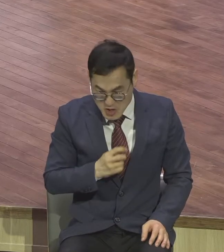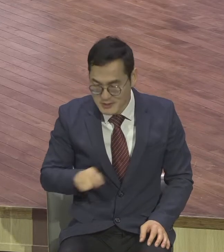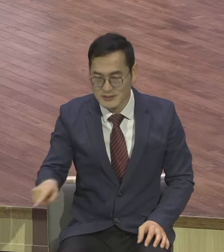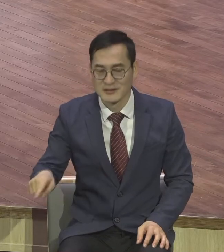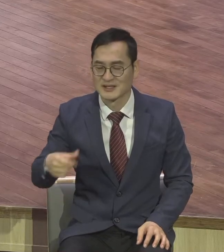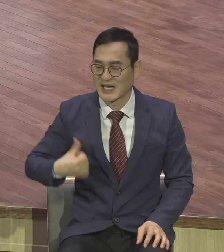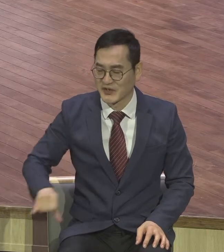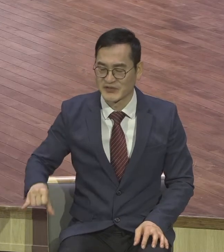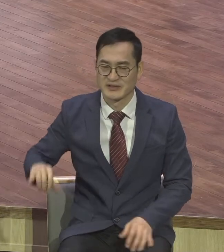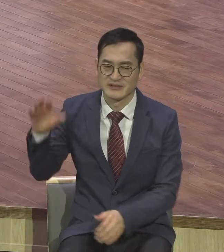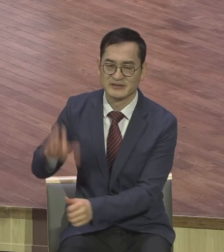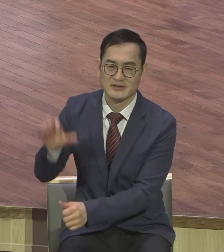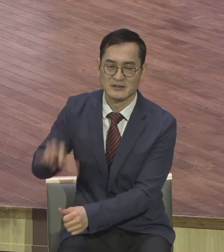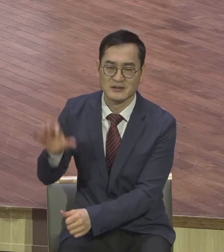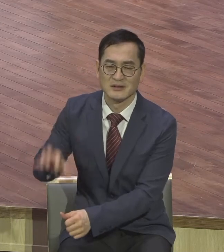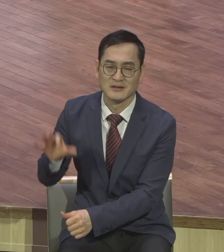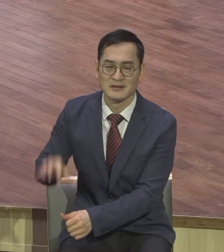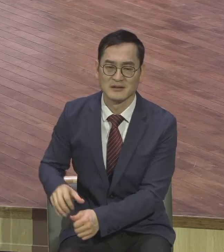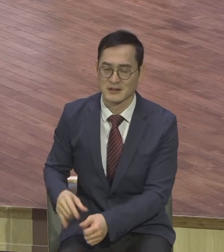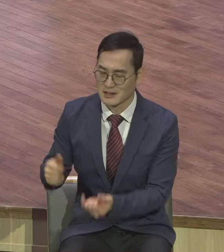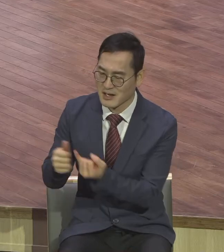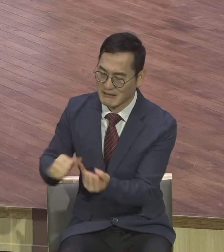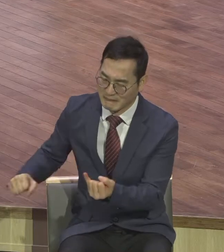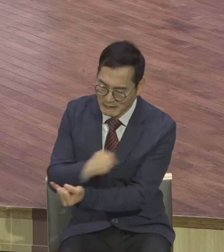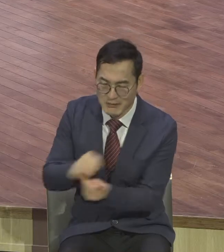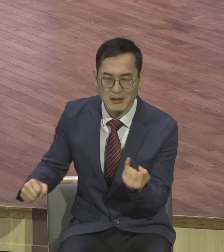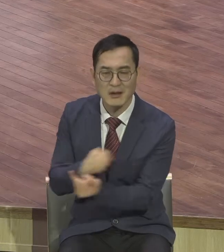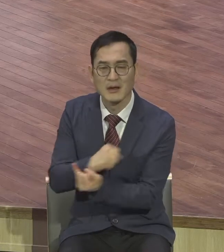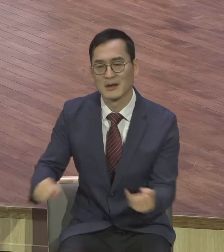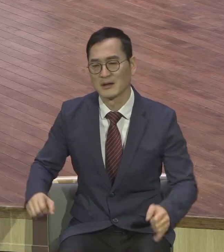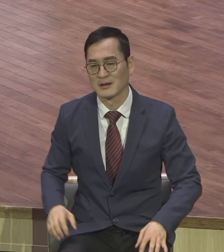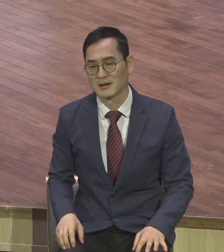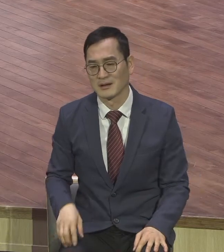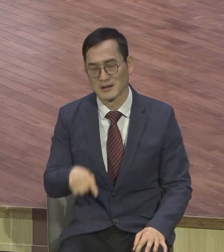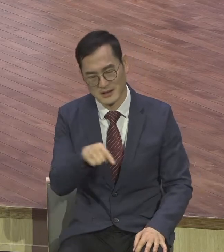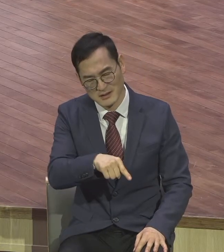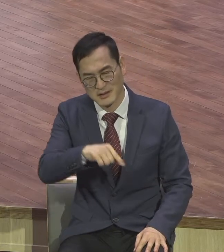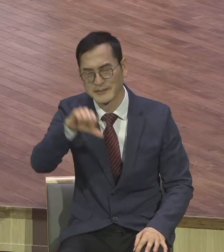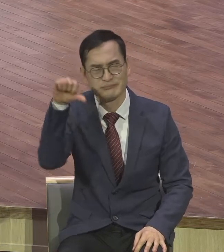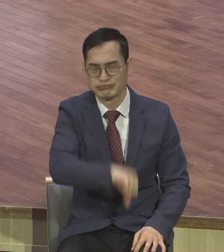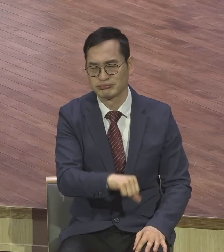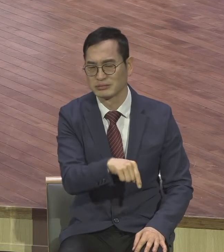그런 쫄짱보래요 쫄짱보 실패한 자의 전형적인 모습